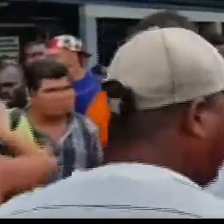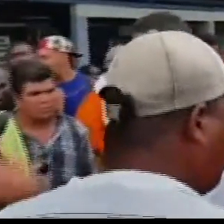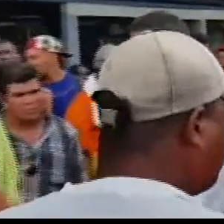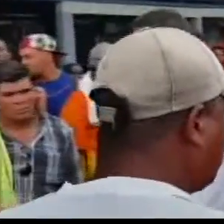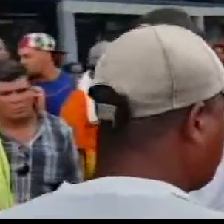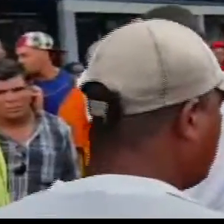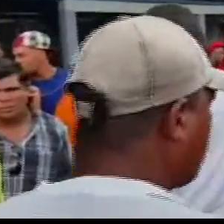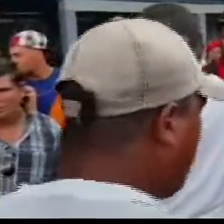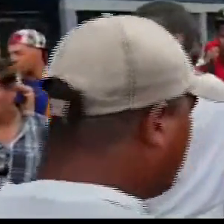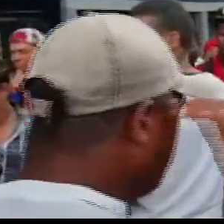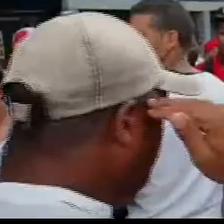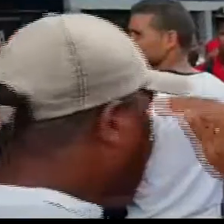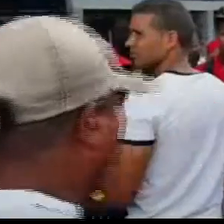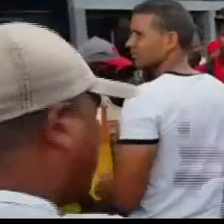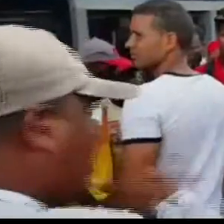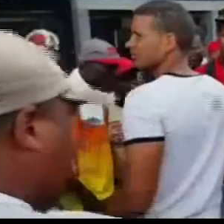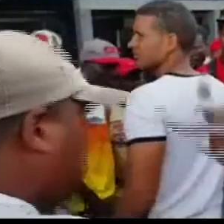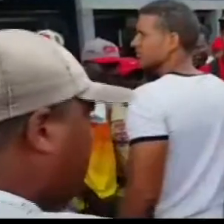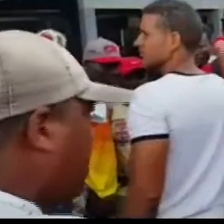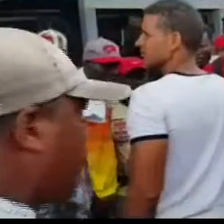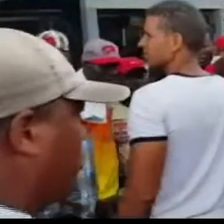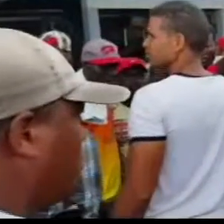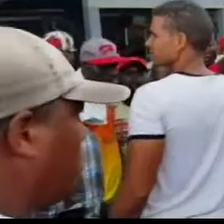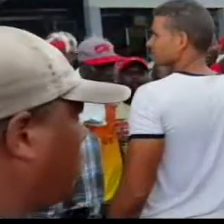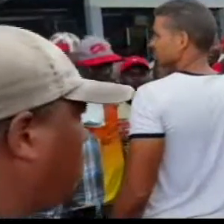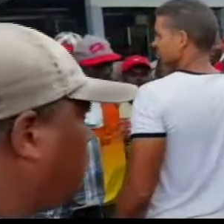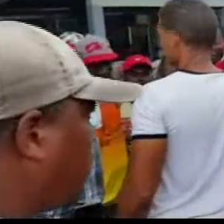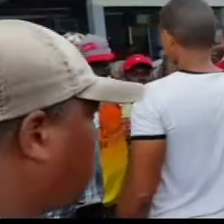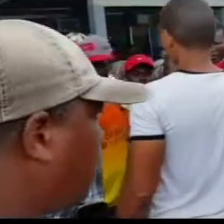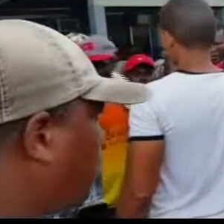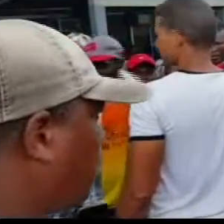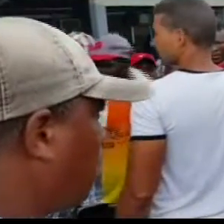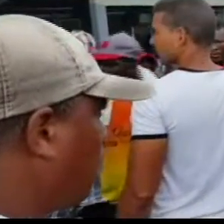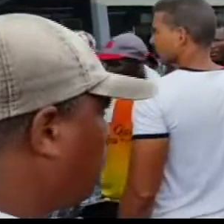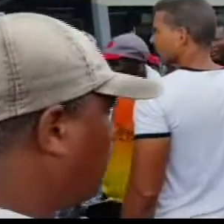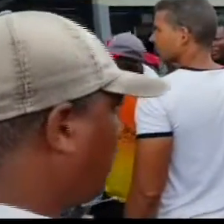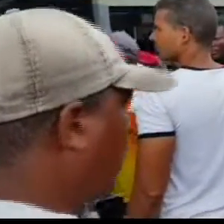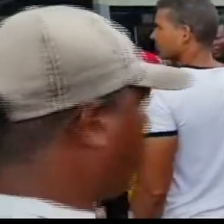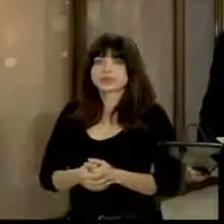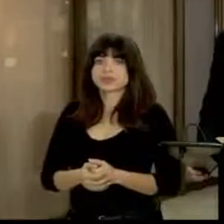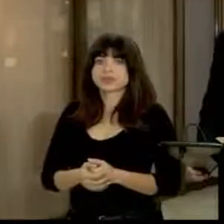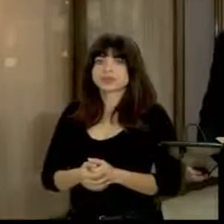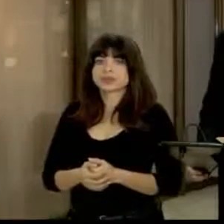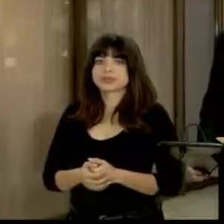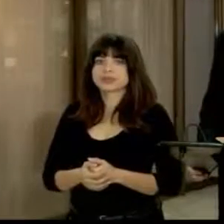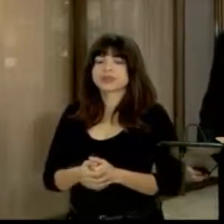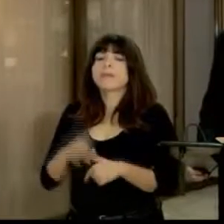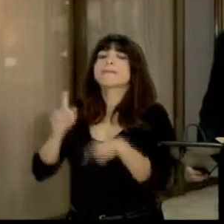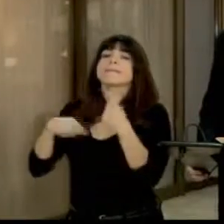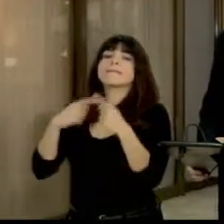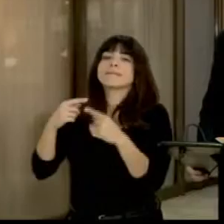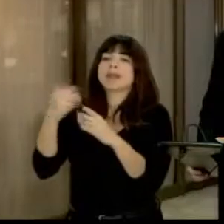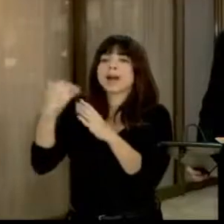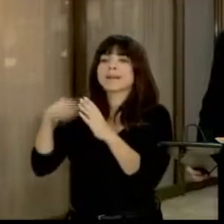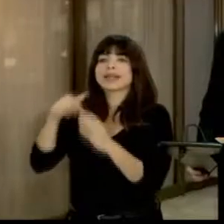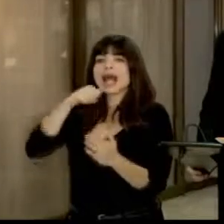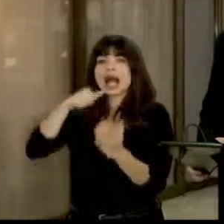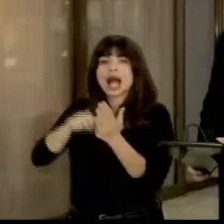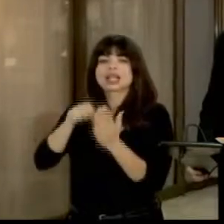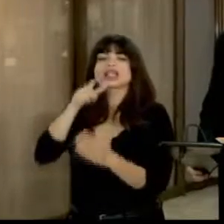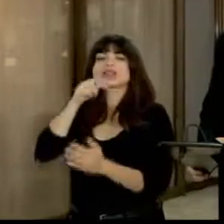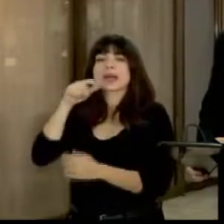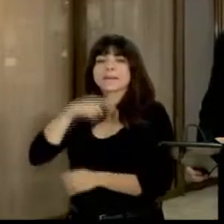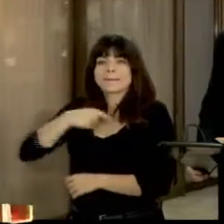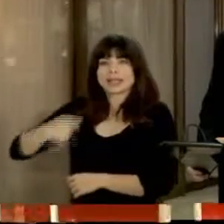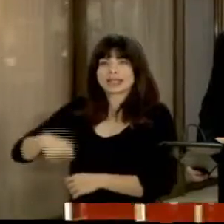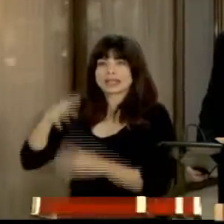de los Estados Unidos, Barack Obama, en la que se expresa el repudio del gobierno por la ley de ajuste cubano. Se enviará una carta al presidente